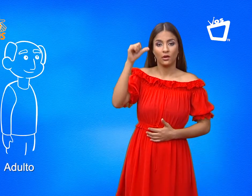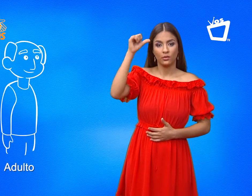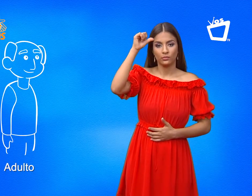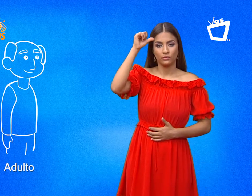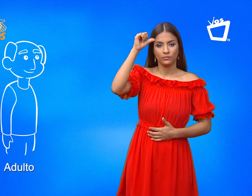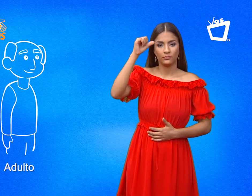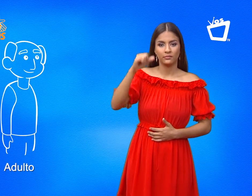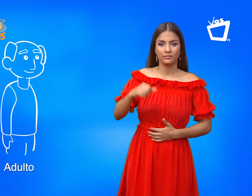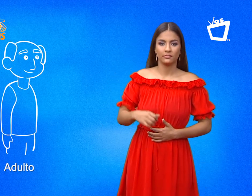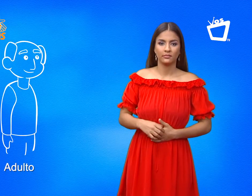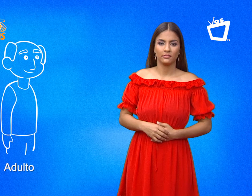adulto